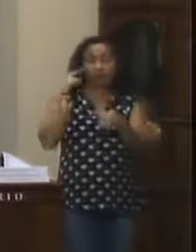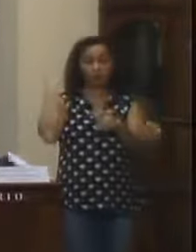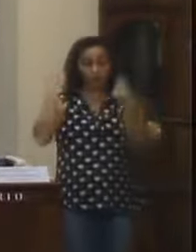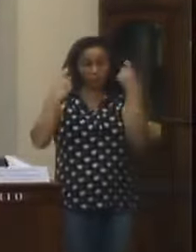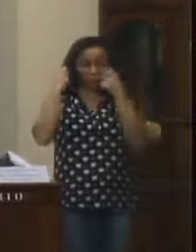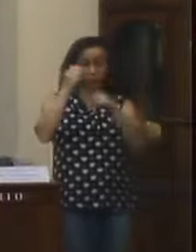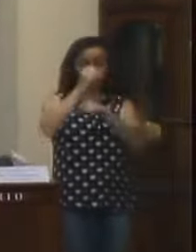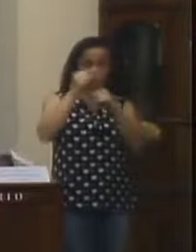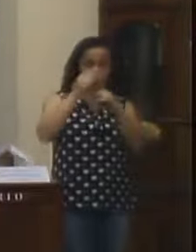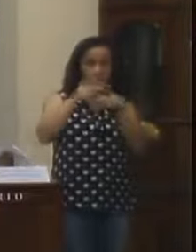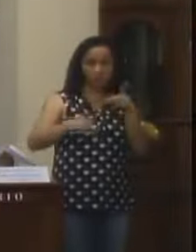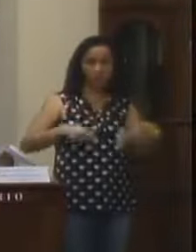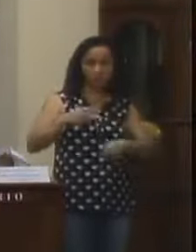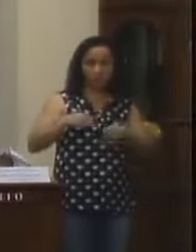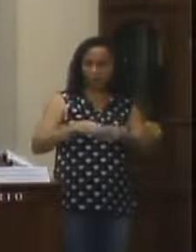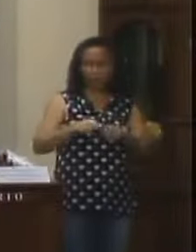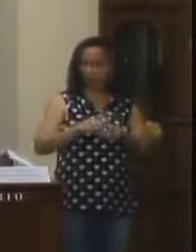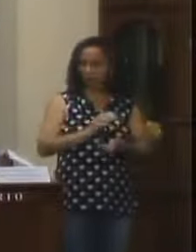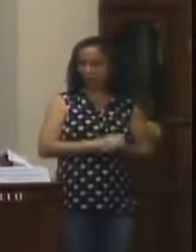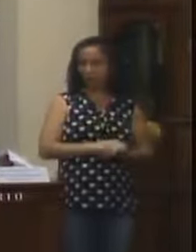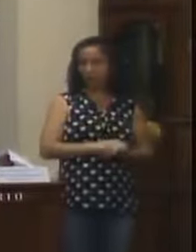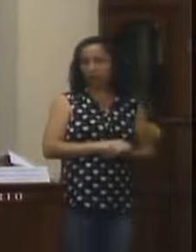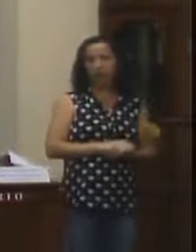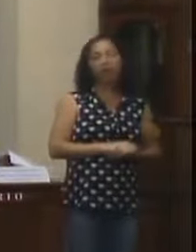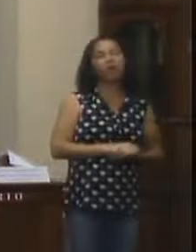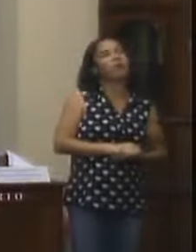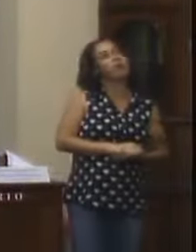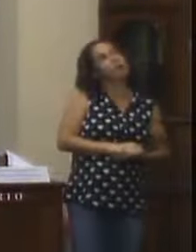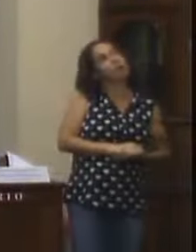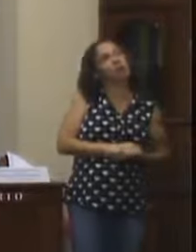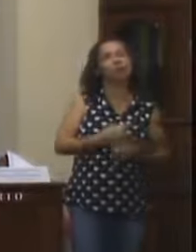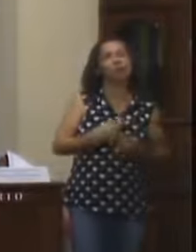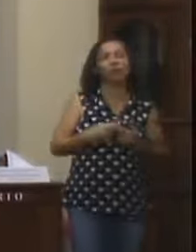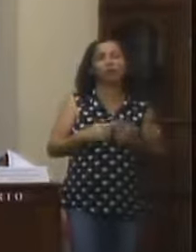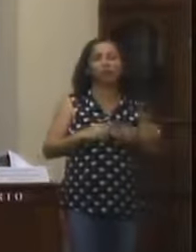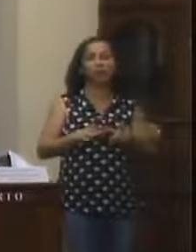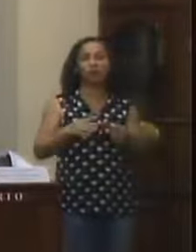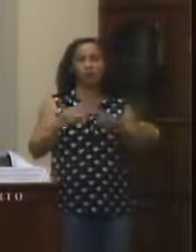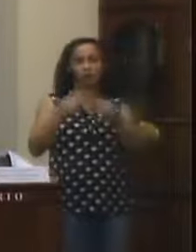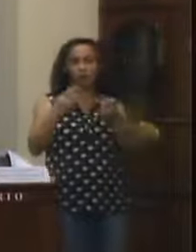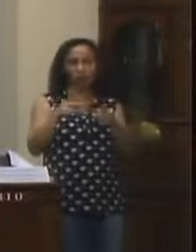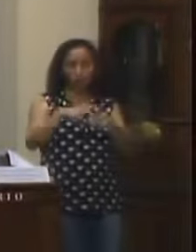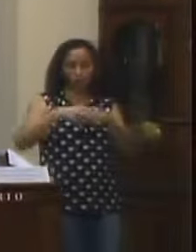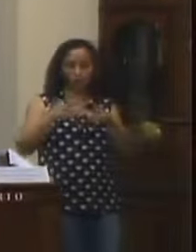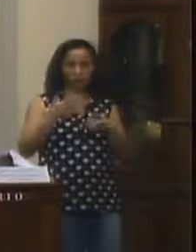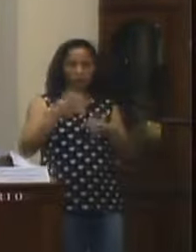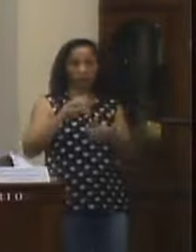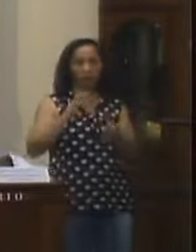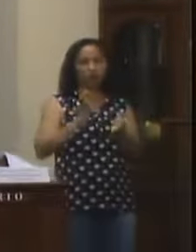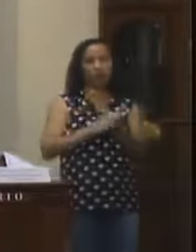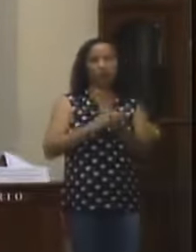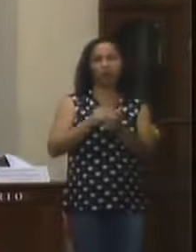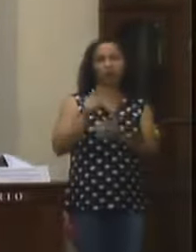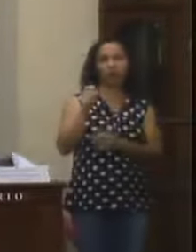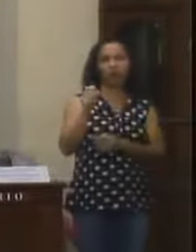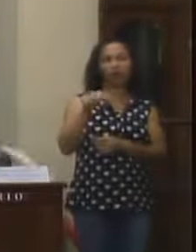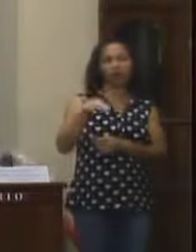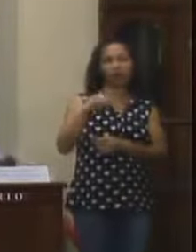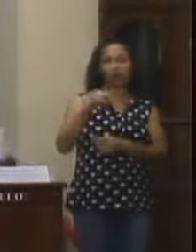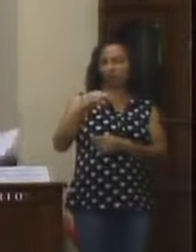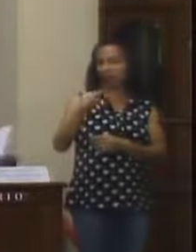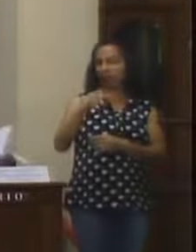o Karatê como ferramenta de transformação social. Do teor desta, desse ciência homenageado. Sala das sessões, 5 de abril de 2018, vereador